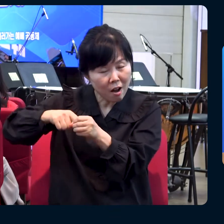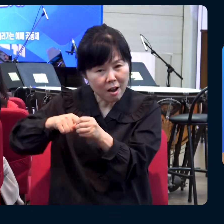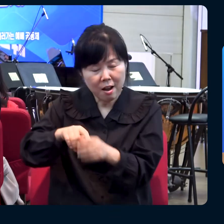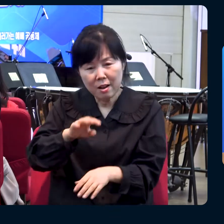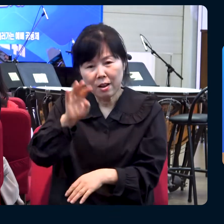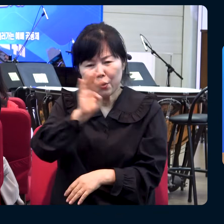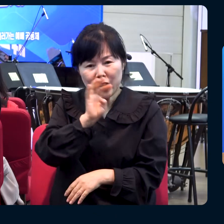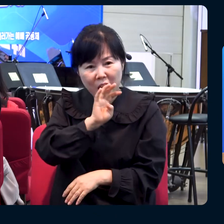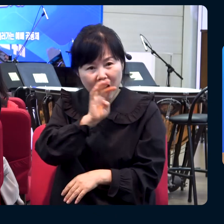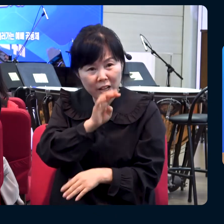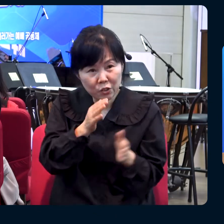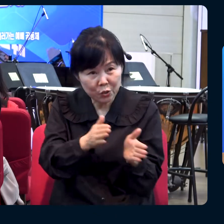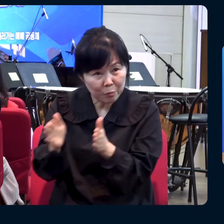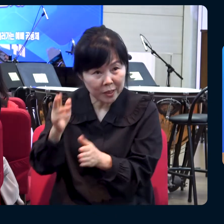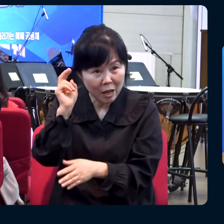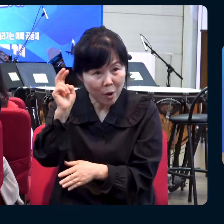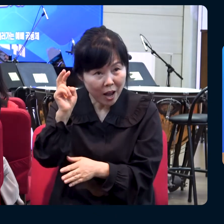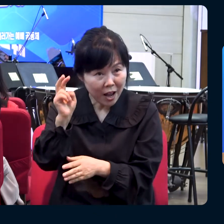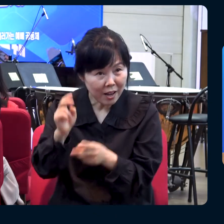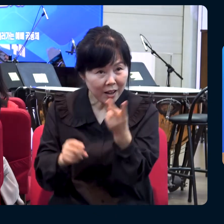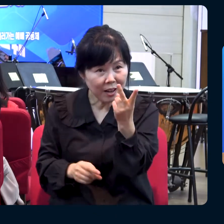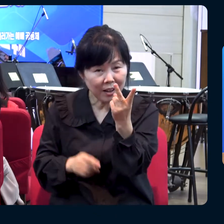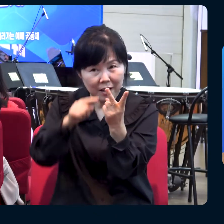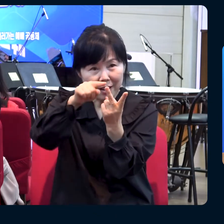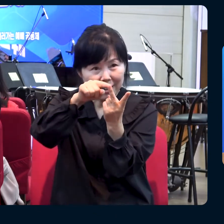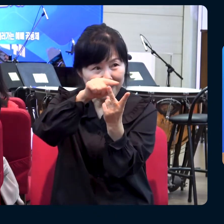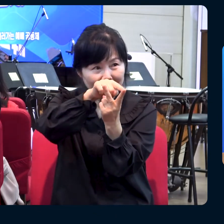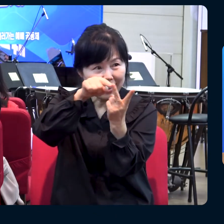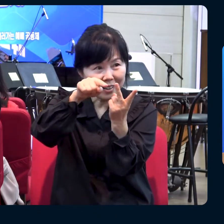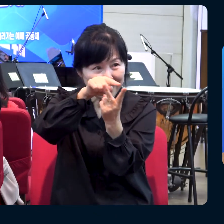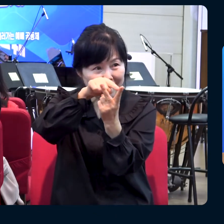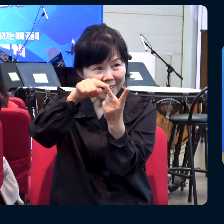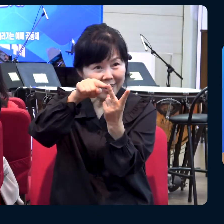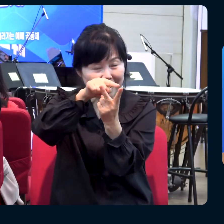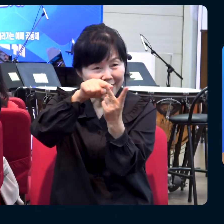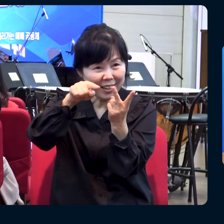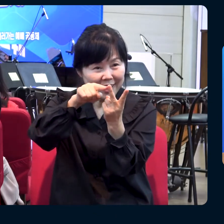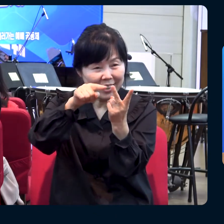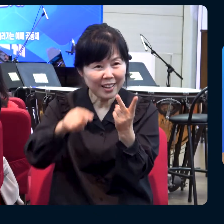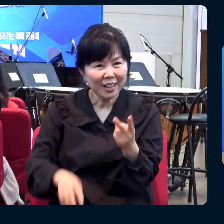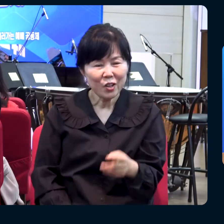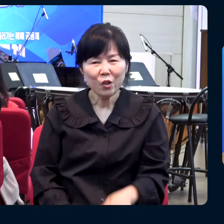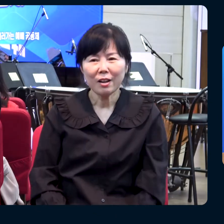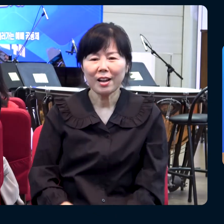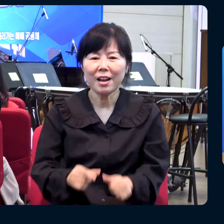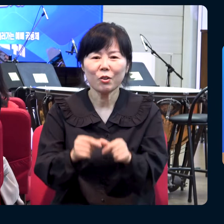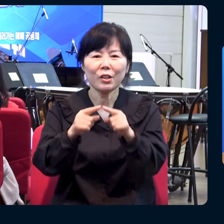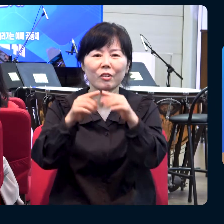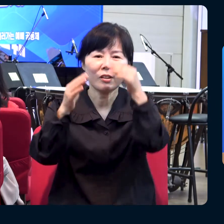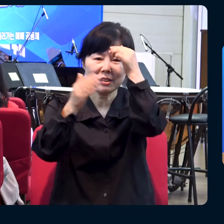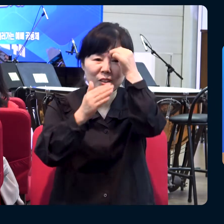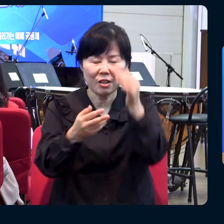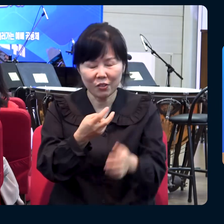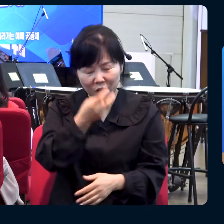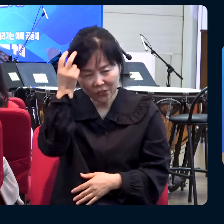실력을 준비하고 있었다. 1번이에요, 2번이에요. 이 교회는 은혜만 있는 게 아니라 똑똑하시기도